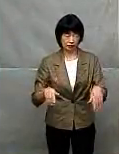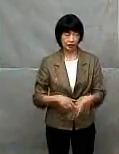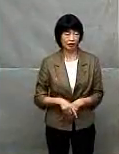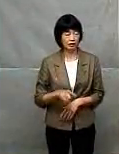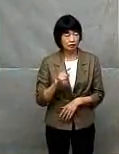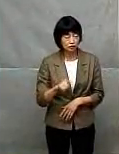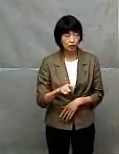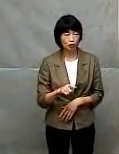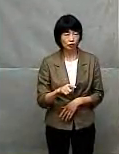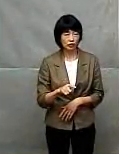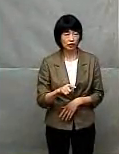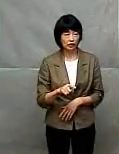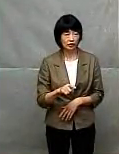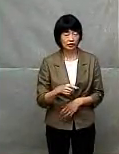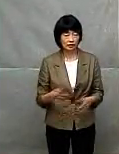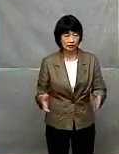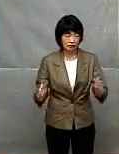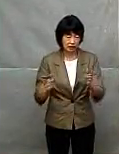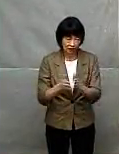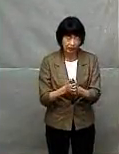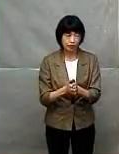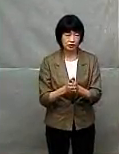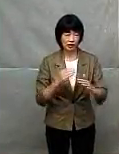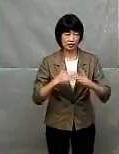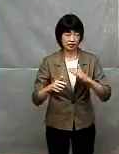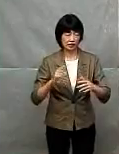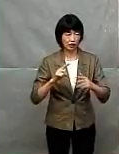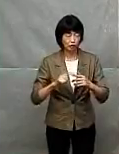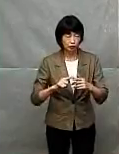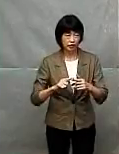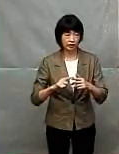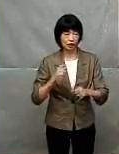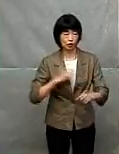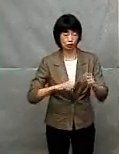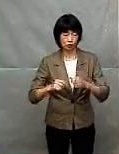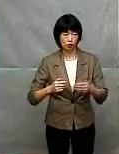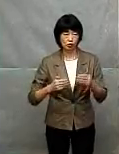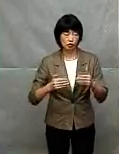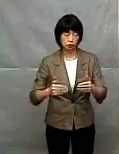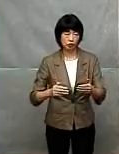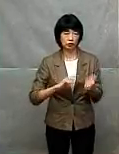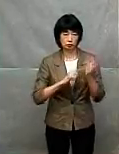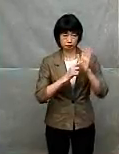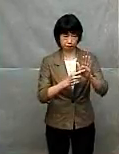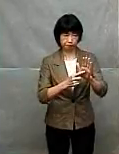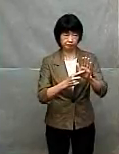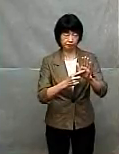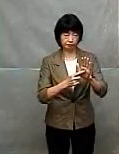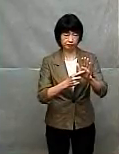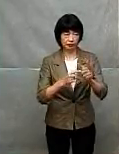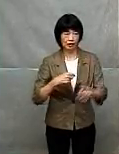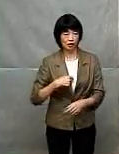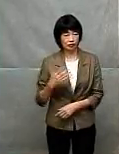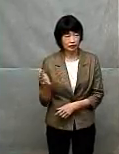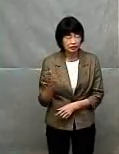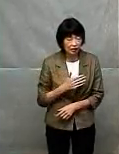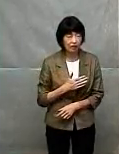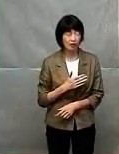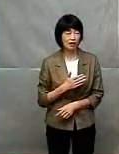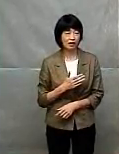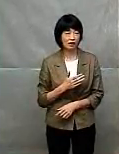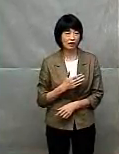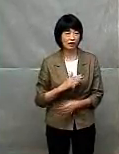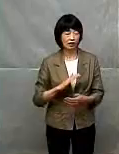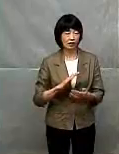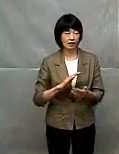係県が一致団結して戦略的な取り組みを展開していくことを打ち出し、私から直接